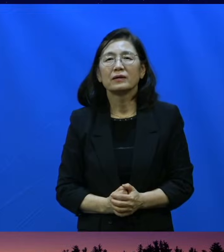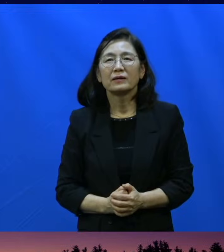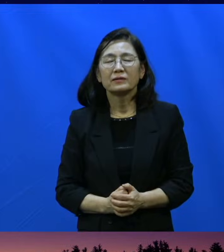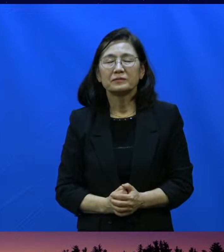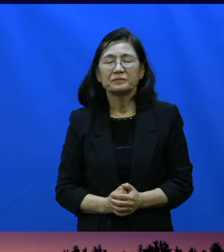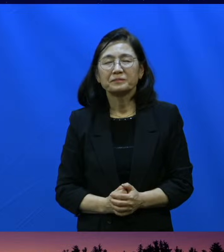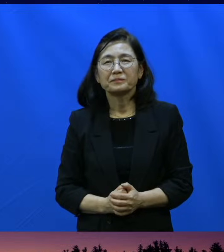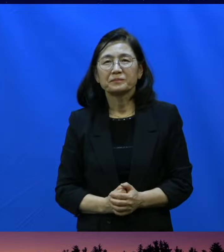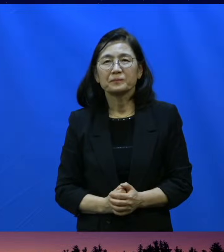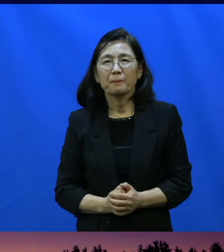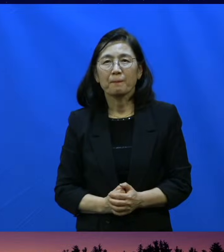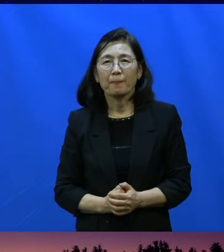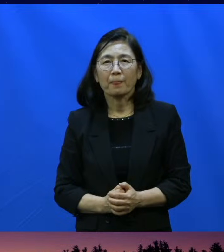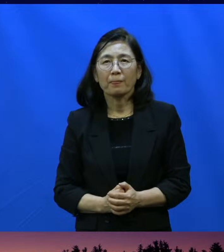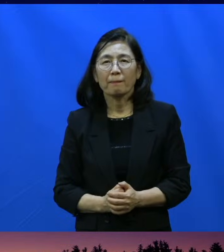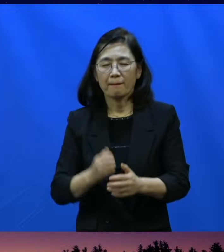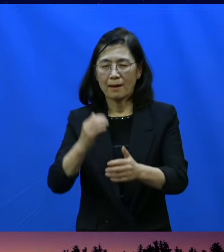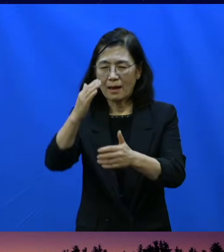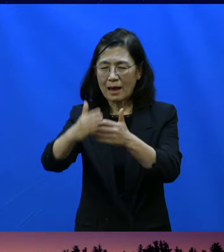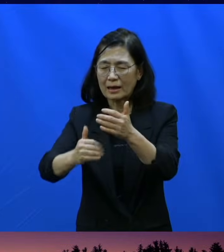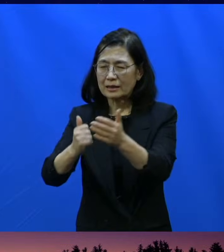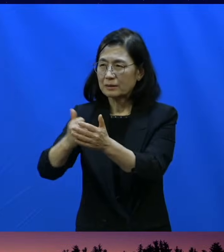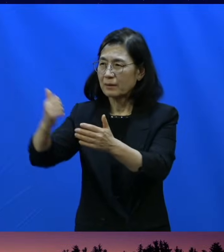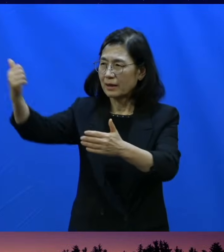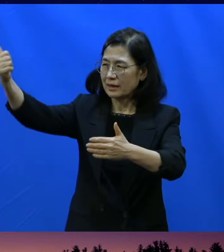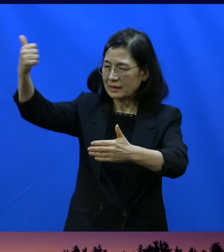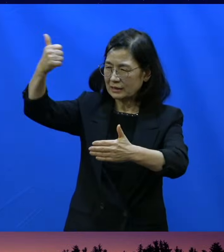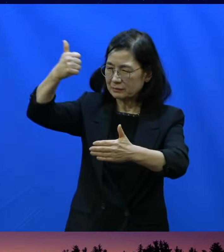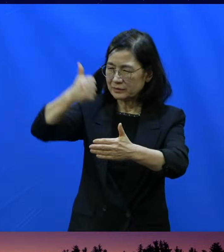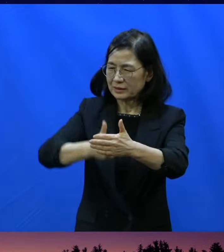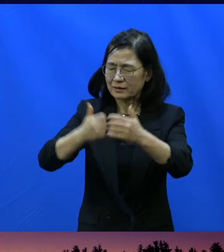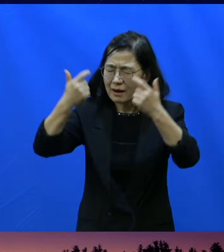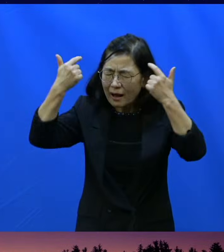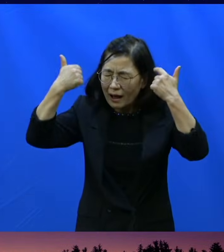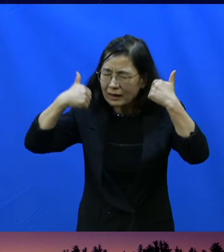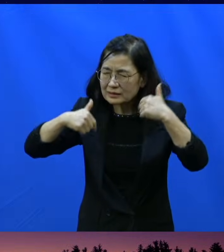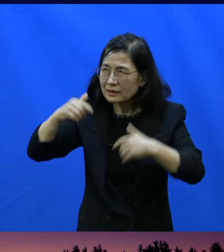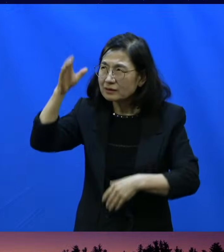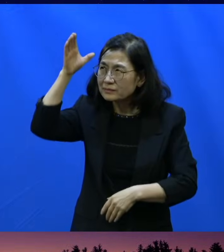하나님의 그 임재를 늘 갈망하고